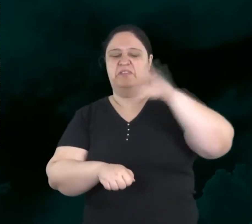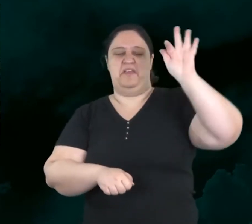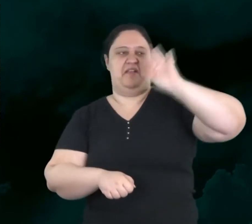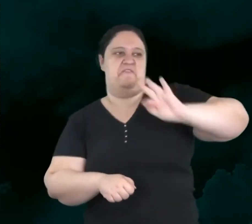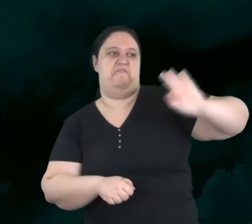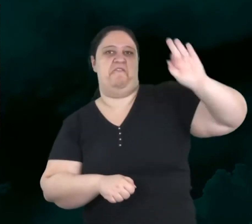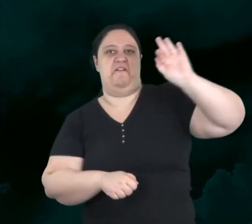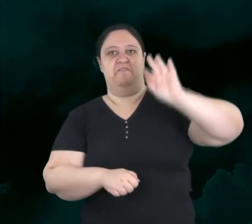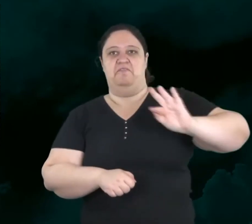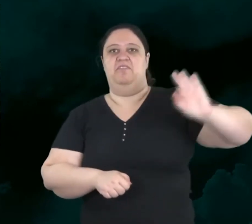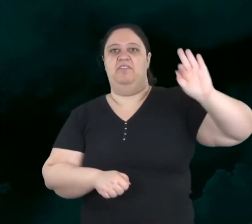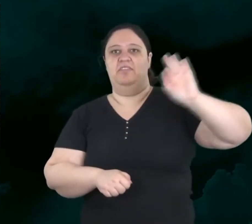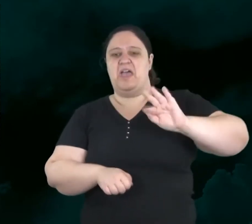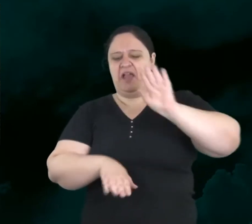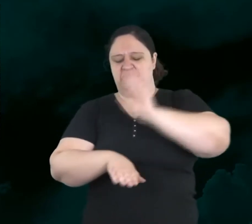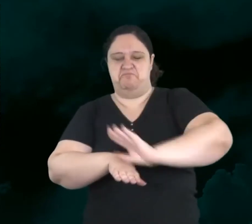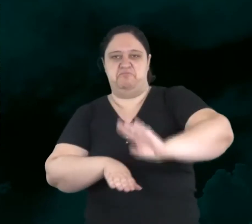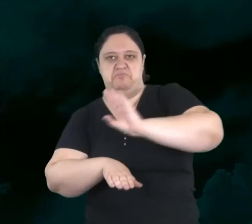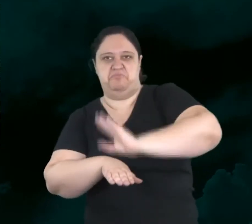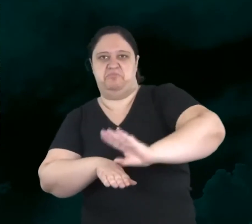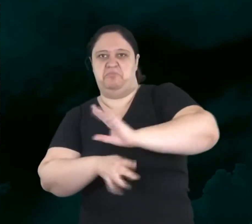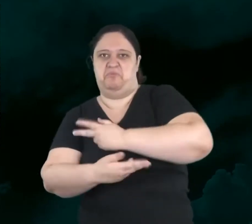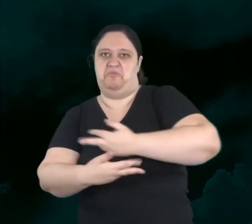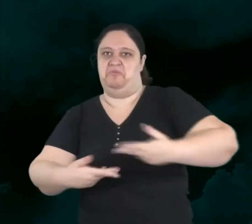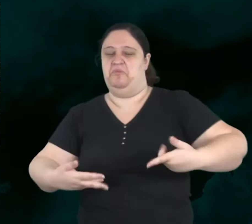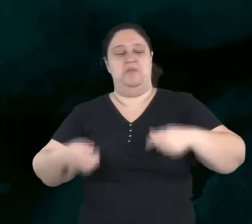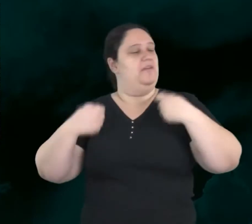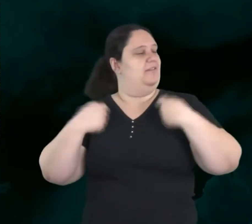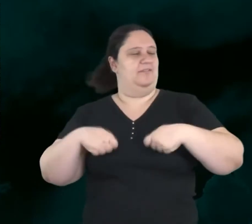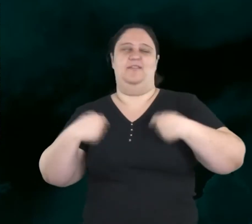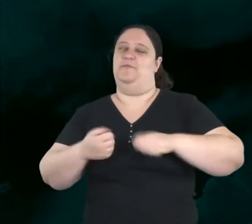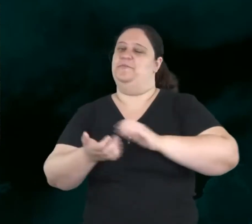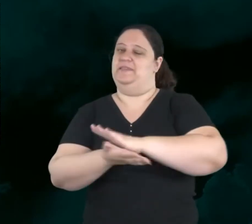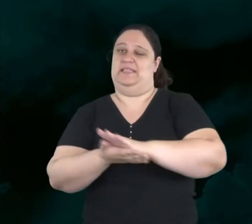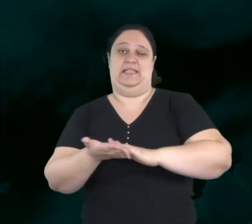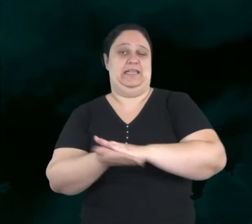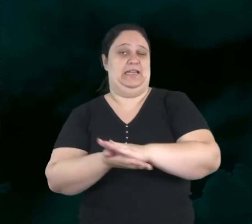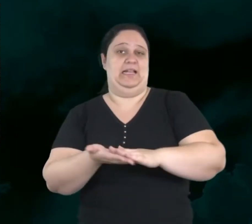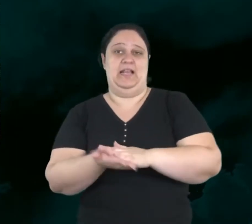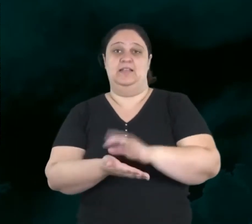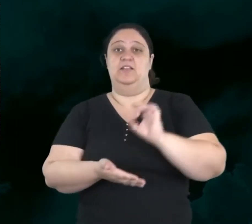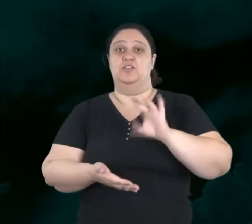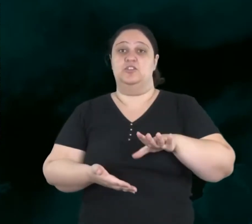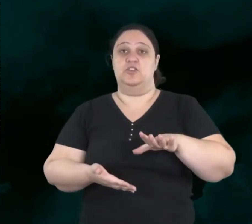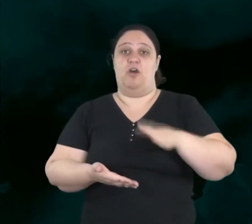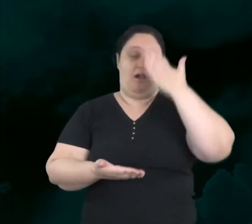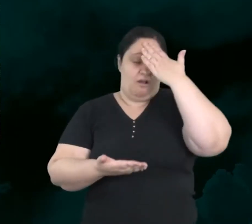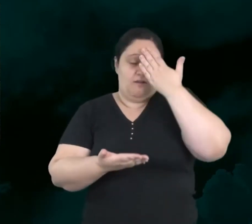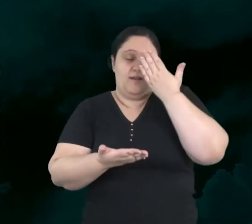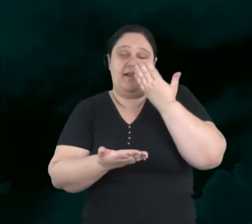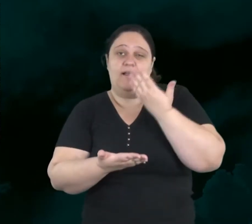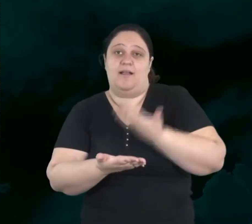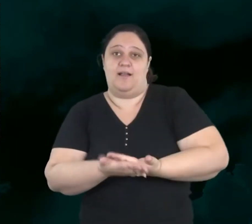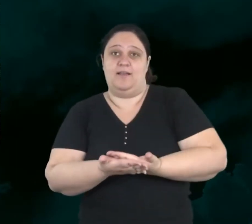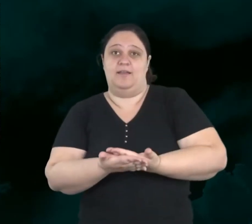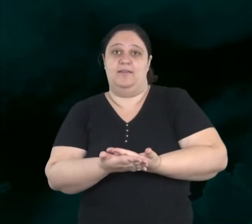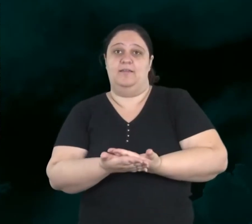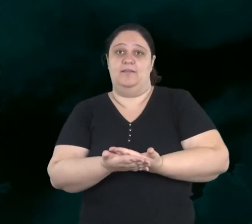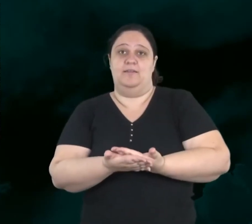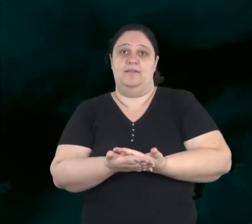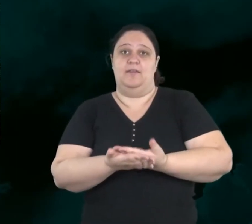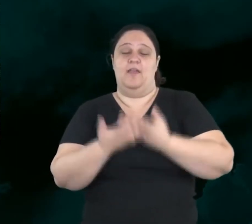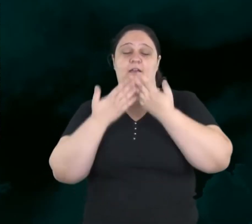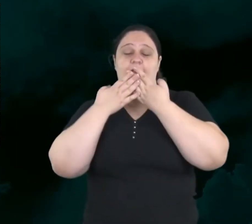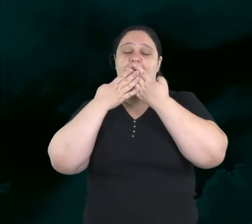faculdade, não precisa fazer nenhum curso para você ser salvo. Basta confessar com a boca de que você quer